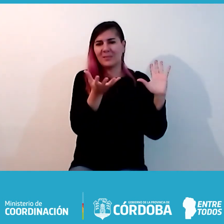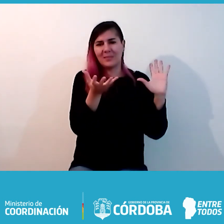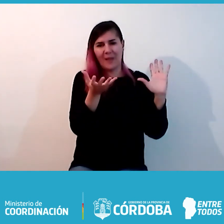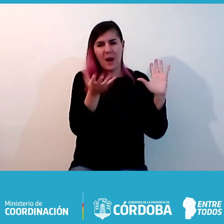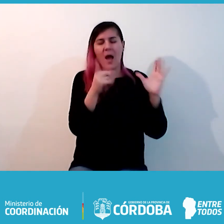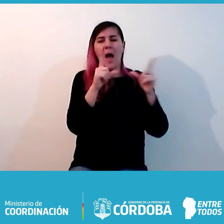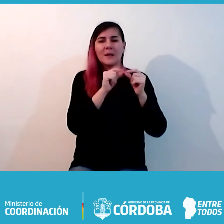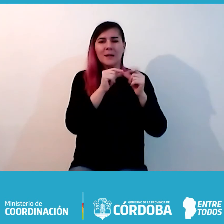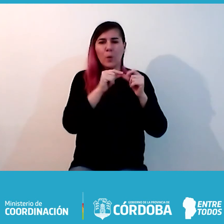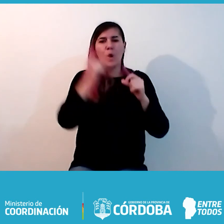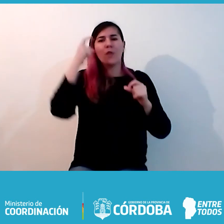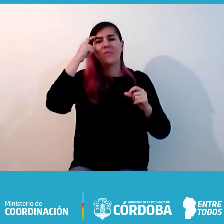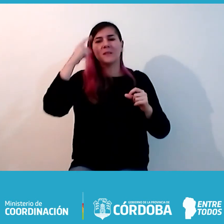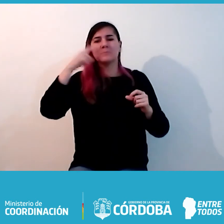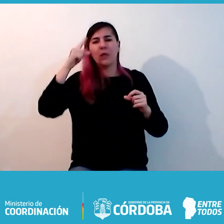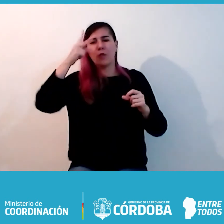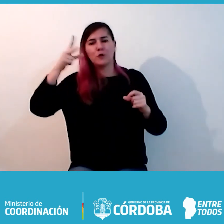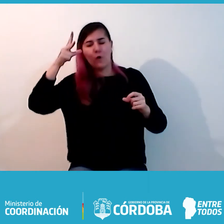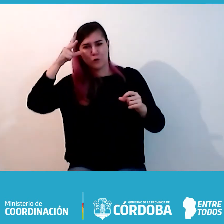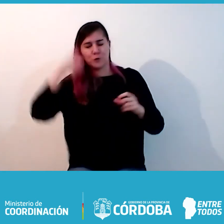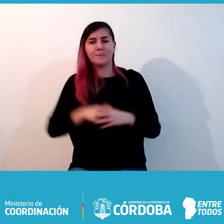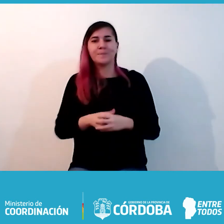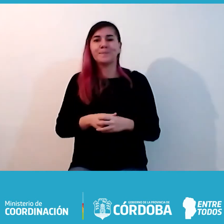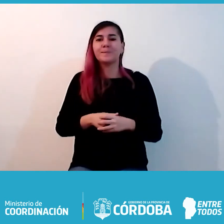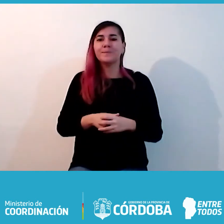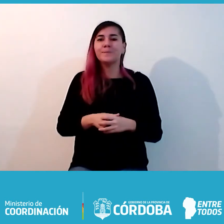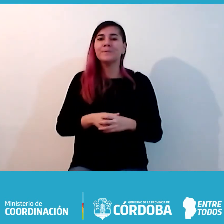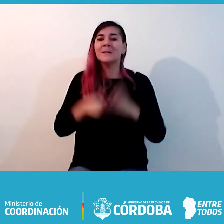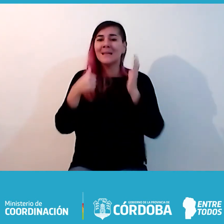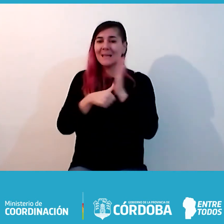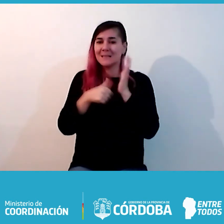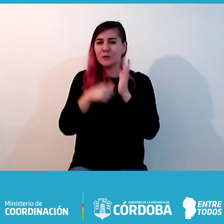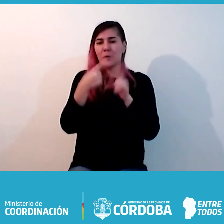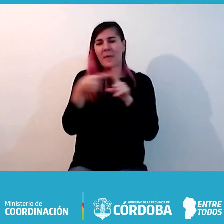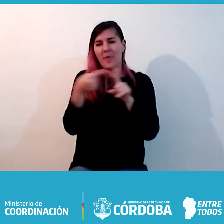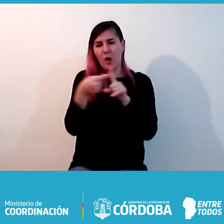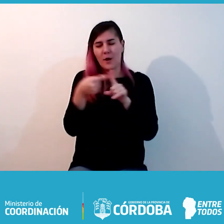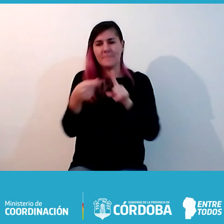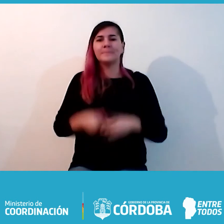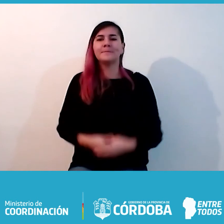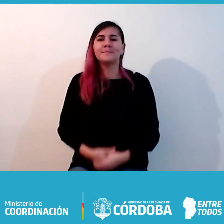17 de la Ley 10.208. Se procede a tomar un receso de media hora.